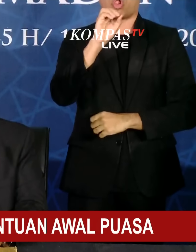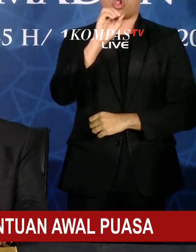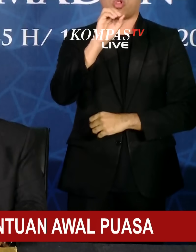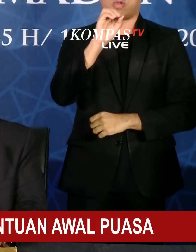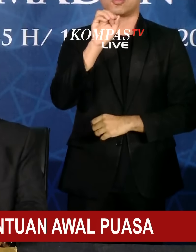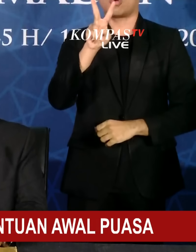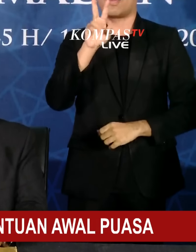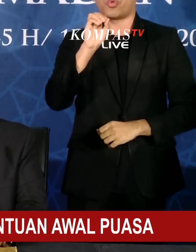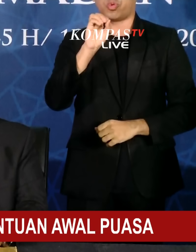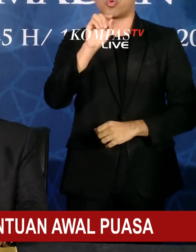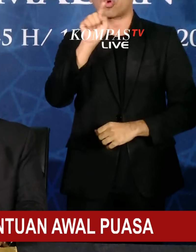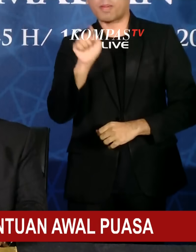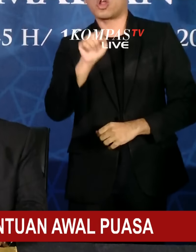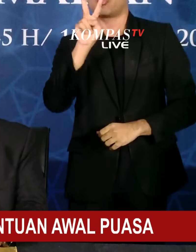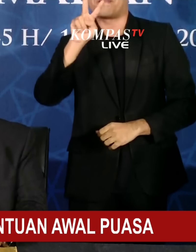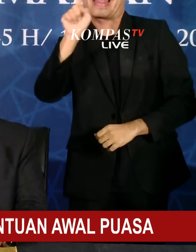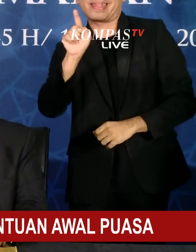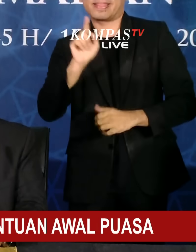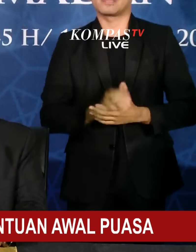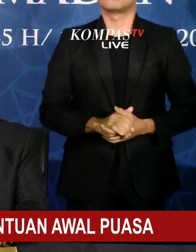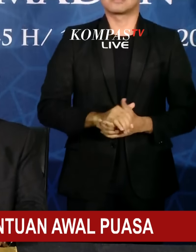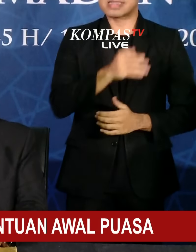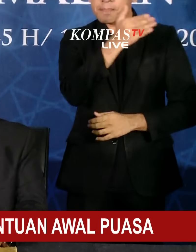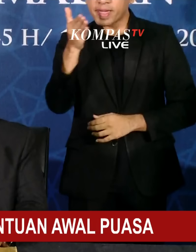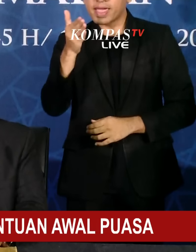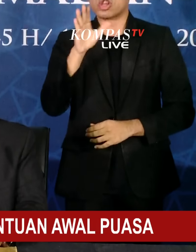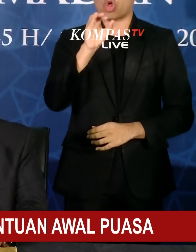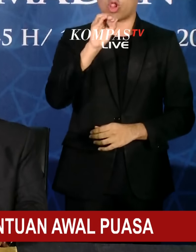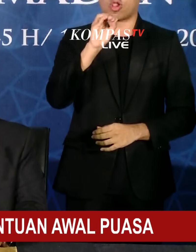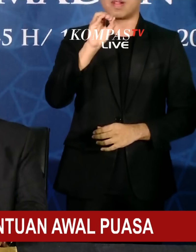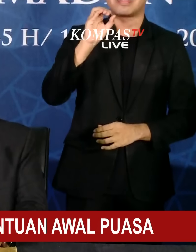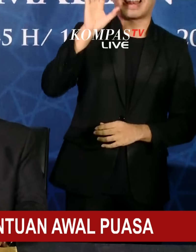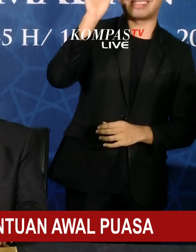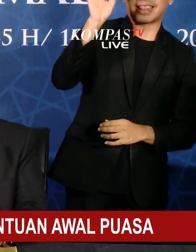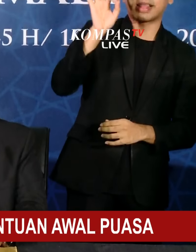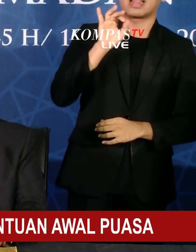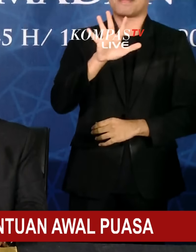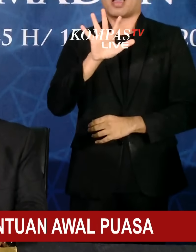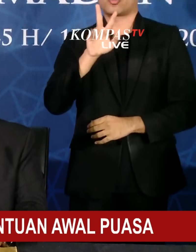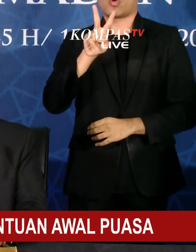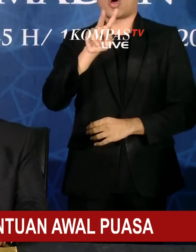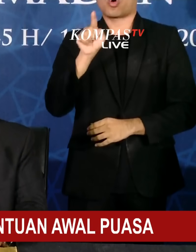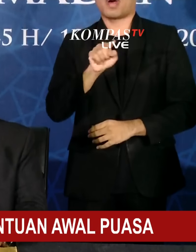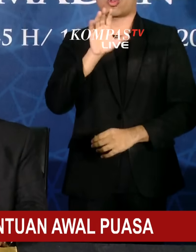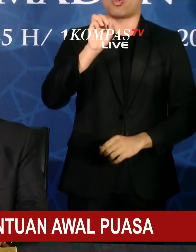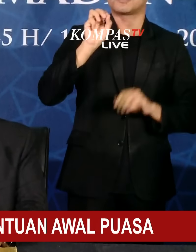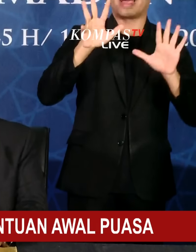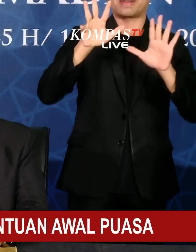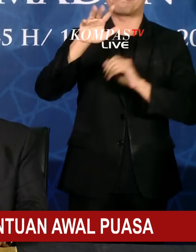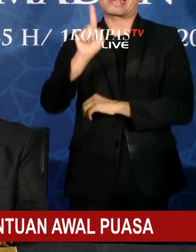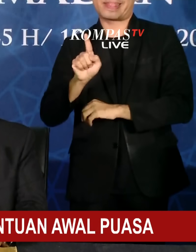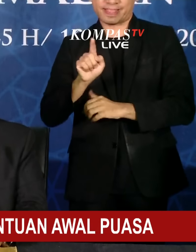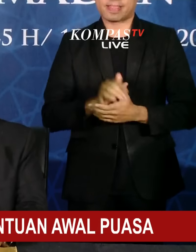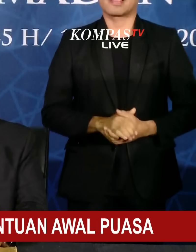20,2 menit sampai dengan 0 deraj 52,09 menit